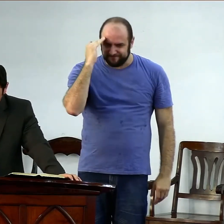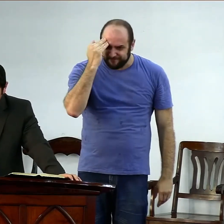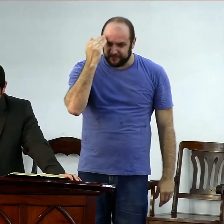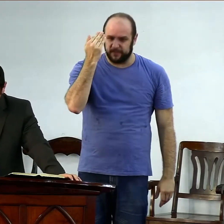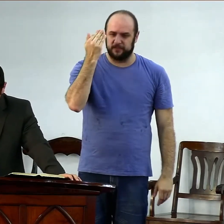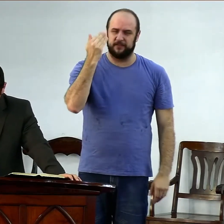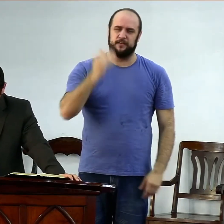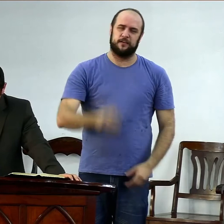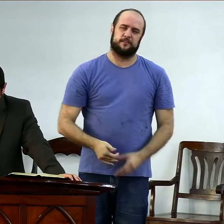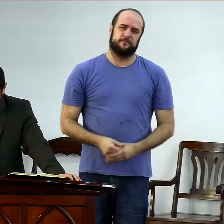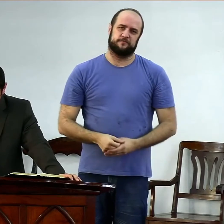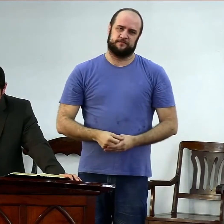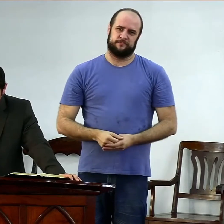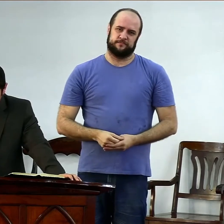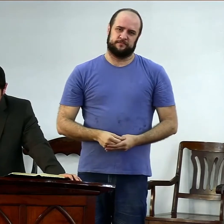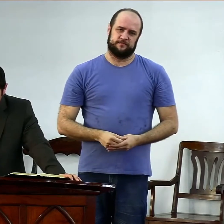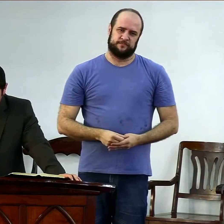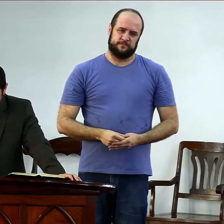nenhuma.